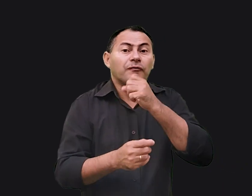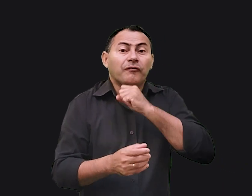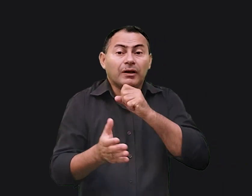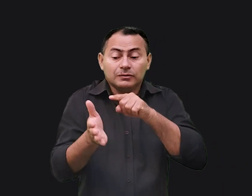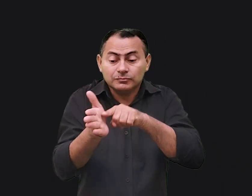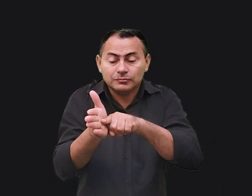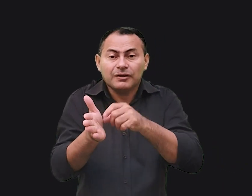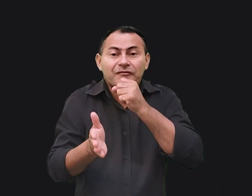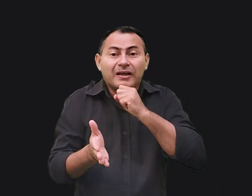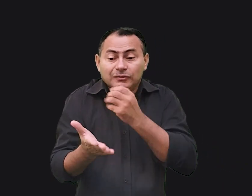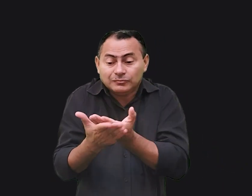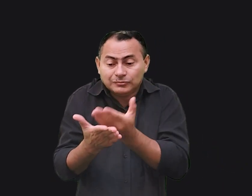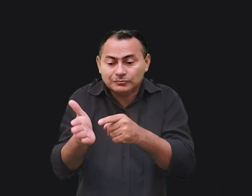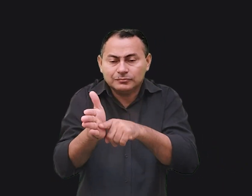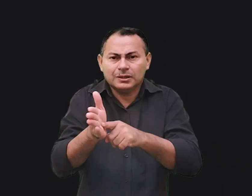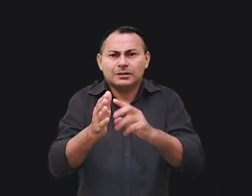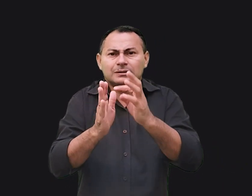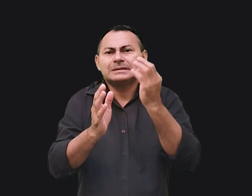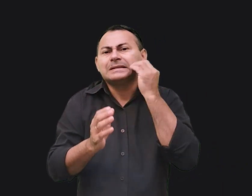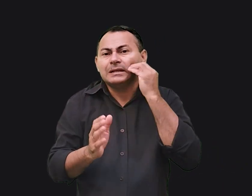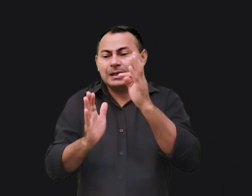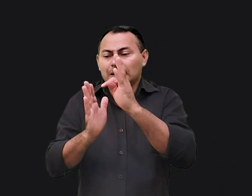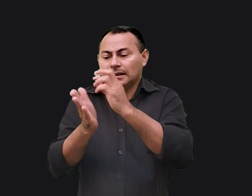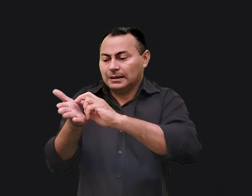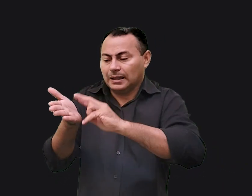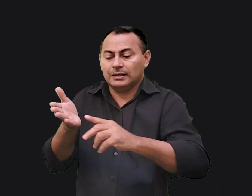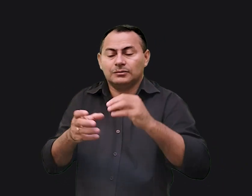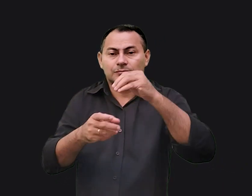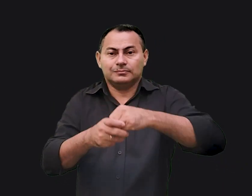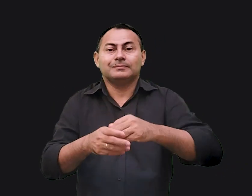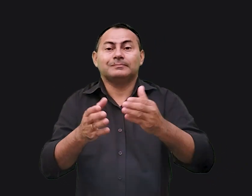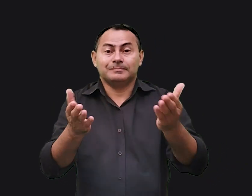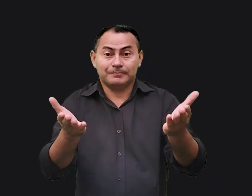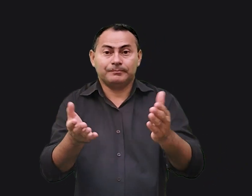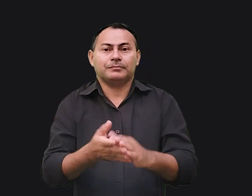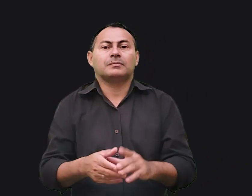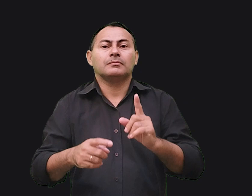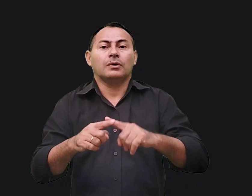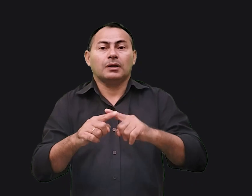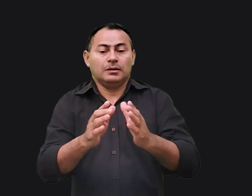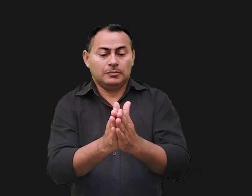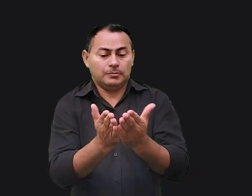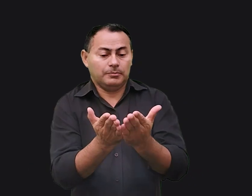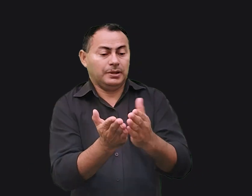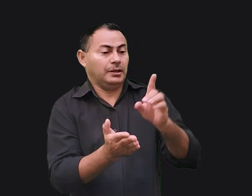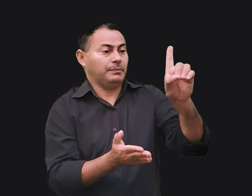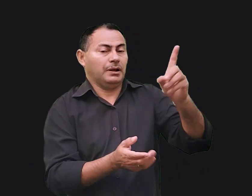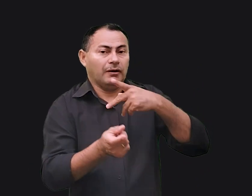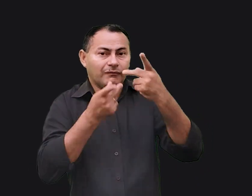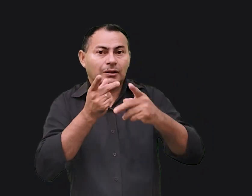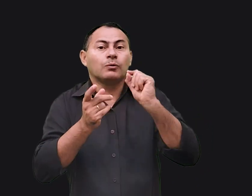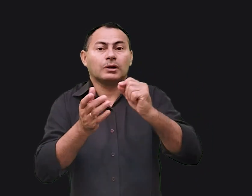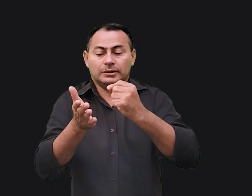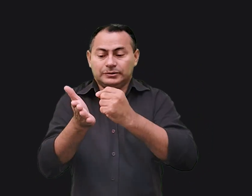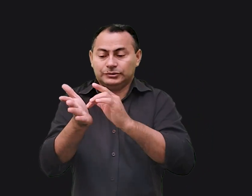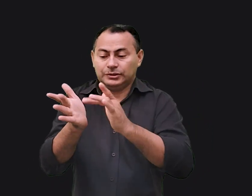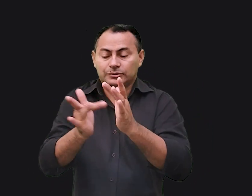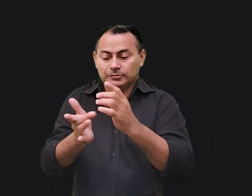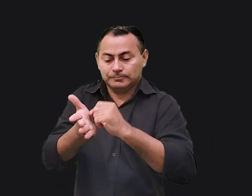uma tentativa de ler no texto alguma coisa que não estava lá, né? Porque a Bíblia não menciona o que Jesus escreveu na